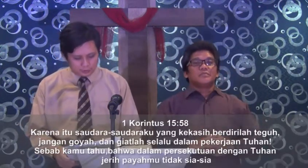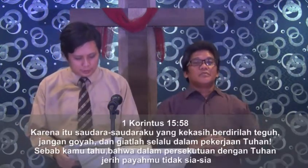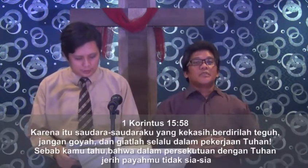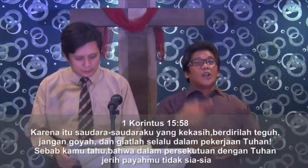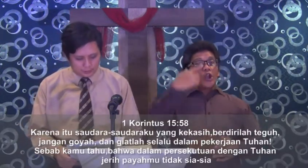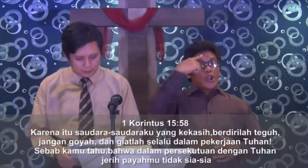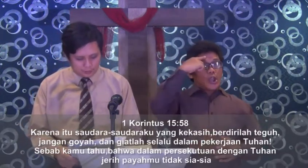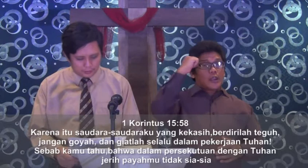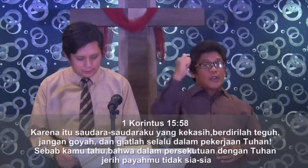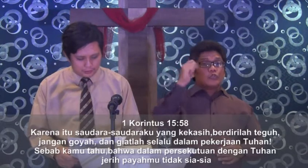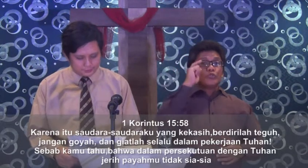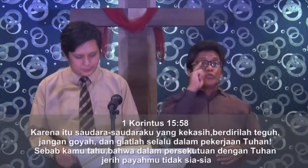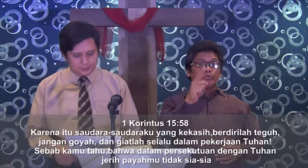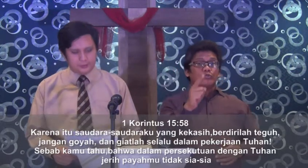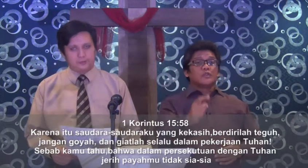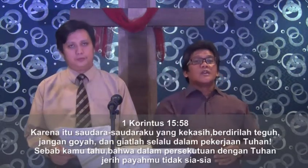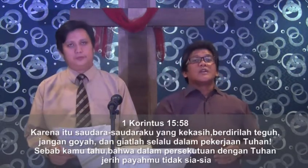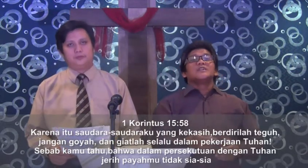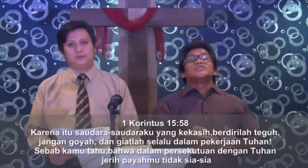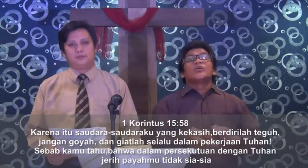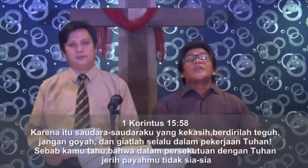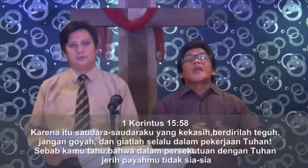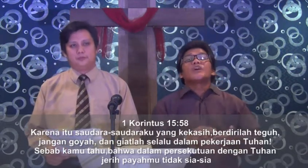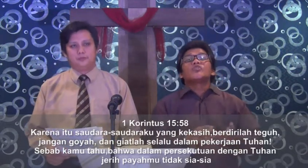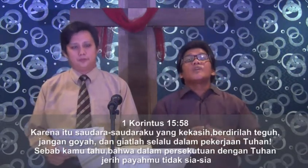Karena itu saudara-saudaraku yang kekasih,